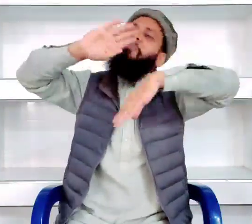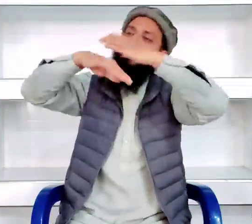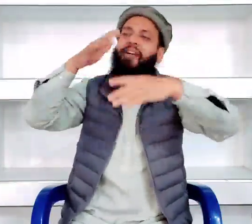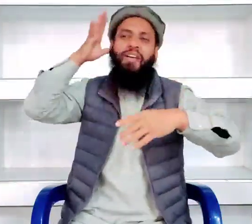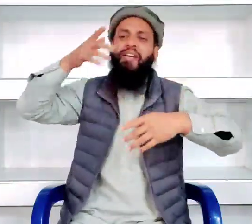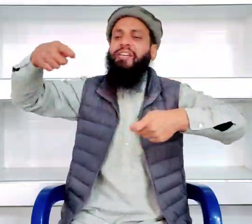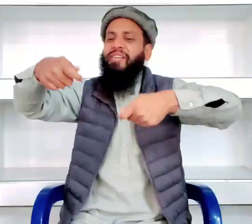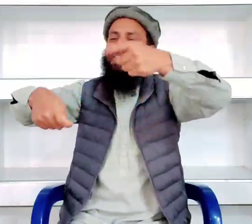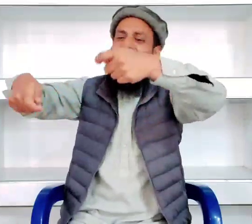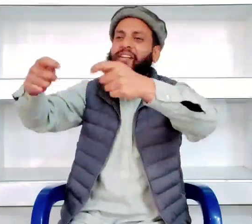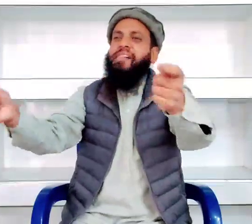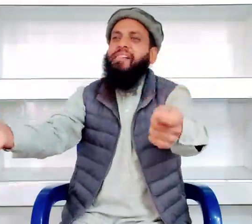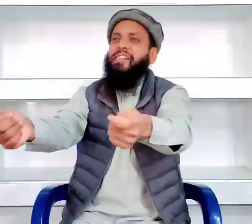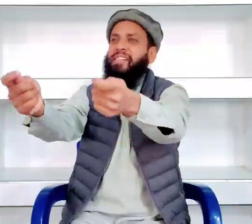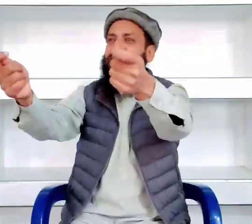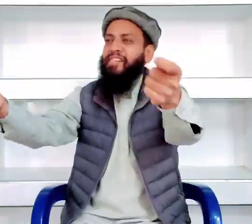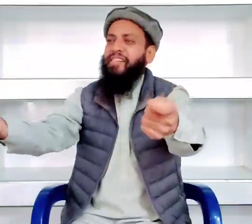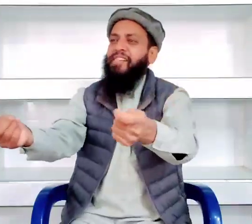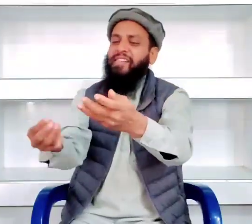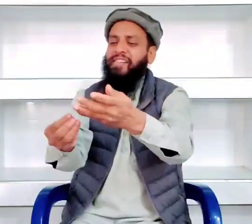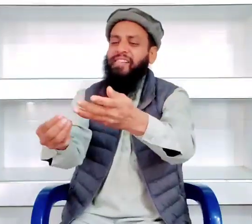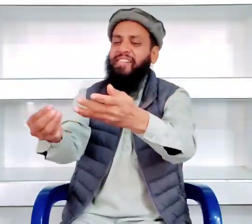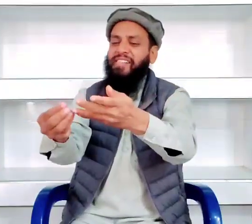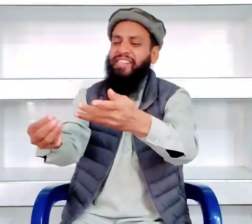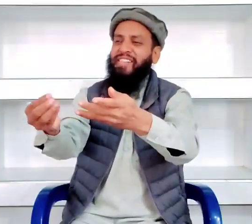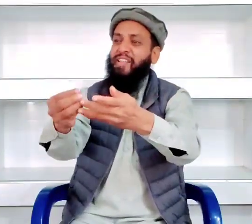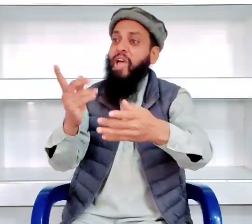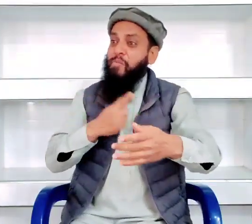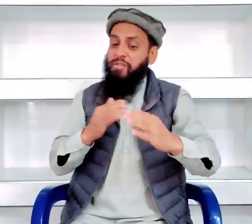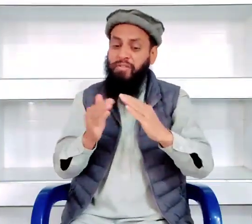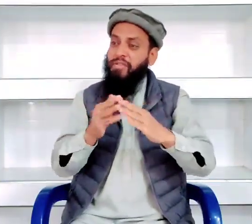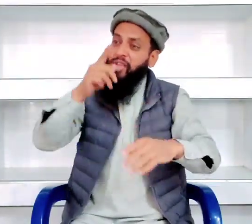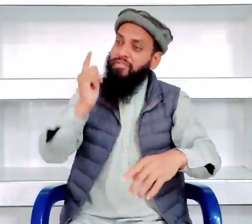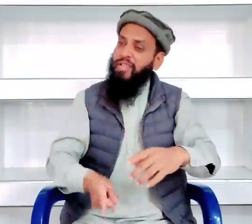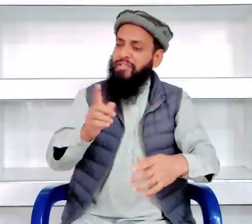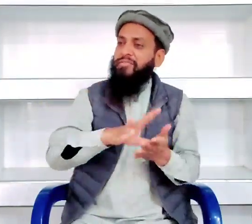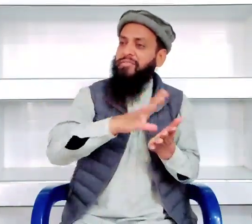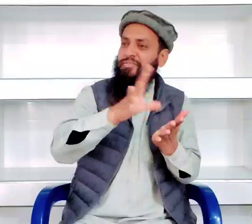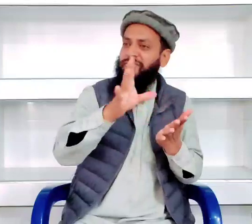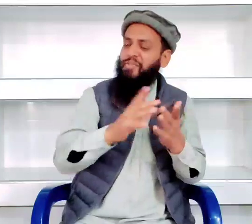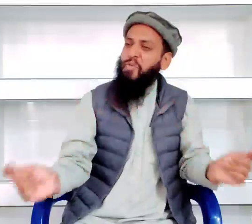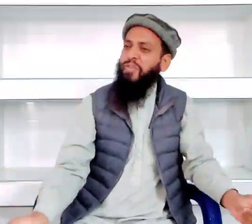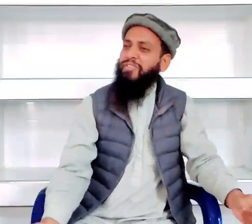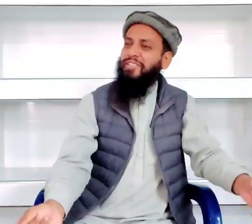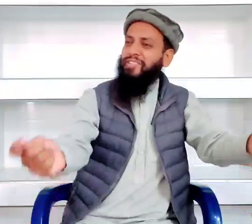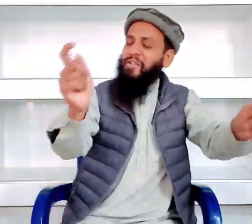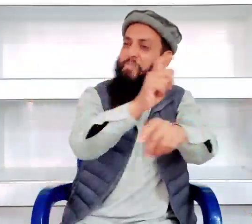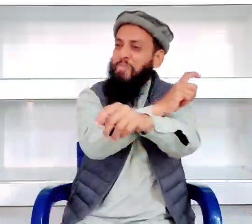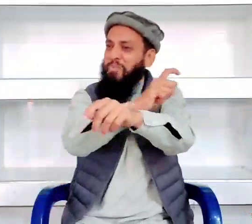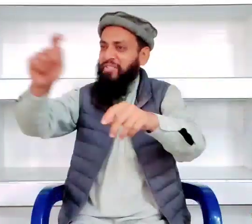ਕੀਤਾ ਹੈ ਔਰ ਉਹਦੀ ਬੁਨਿਆਦਾਂ ਰੱਖ ਦਿੱਤੀਆਂ ਨੇ ਨੀਹਾਂ ਭਰ ਦਿੱਤੀਆਂ ਨੇ ਤੇ ਵਜ਼ੀਰ ਆਉਂਦੇ ਨੇ ਅੱਗੇ ਉਹਦੀ ਤਾਮੀਰ ਕਰਨੀ ਉਹਦੇ ਵਾਸਤੇ ਸਾਰੇ ਦੋਸਤ ਜਿਹੜੇ ਨੇ ਇਹਨਾਂ